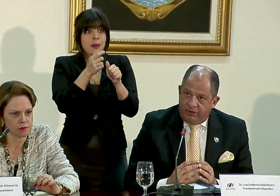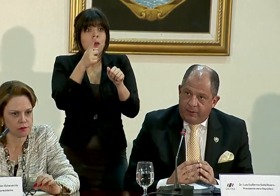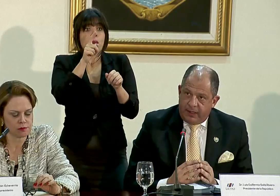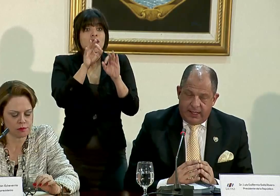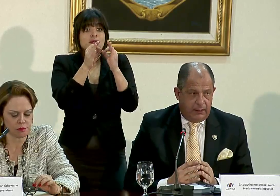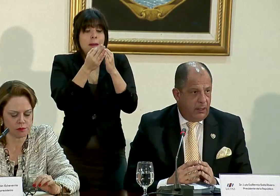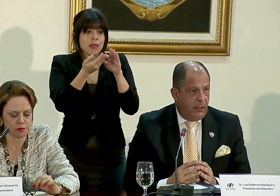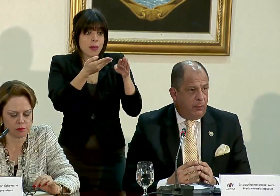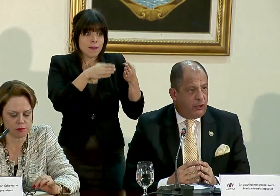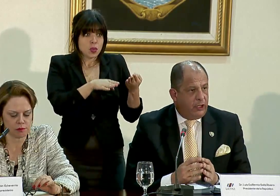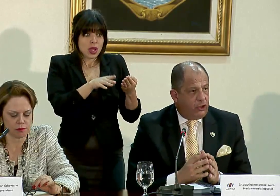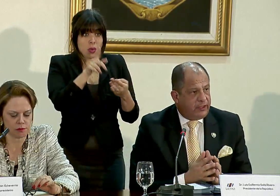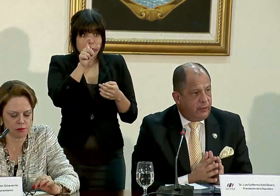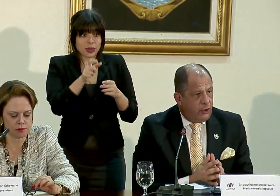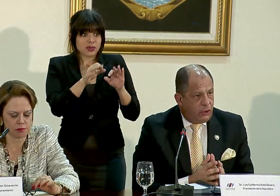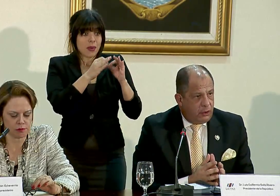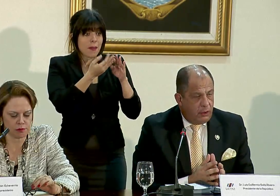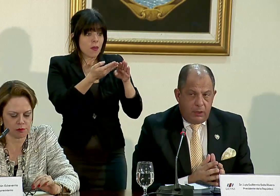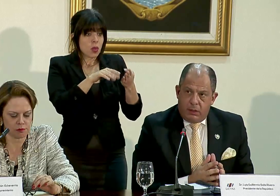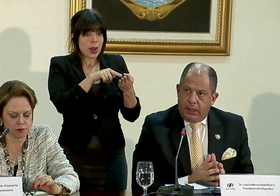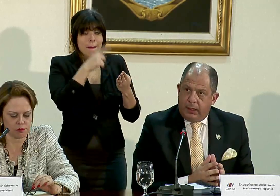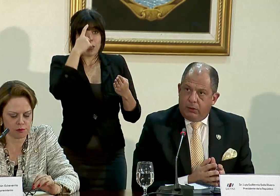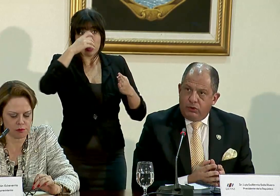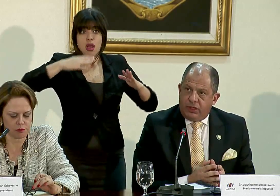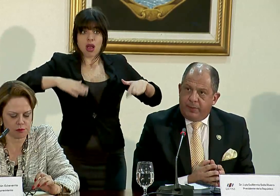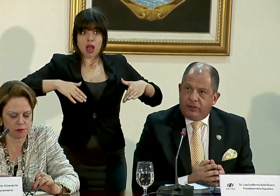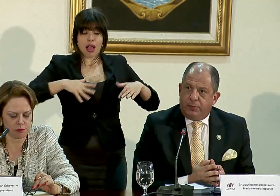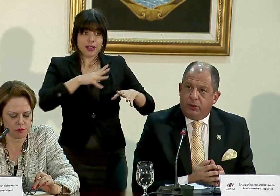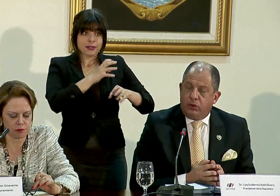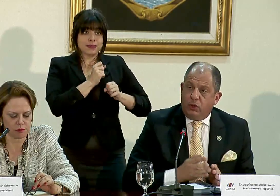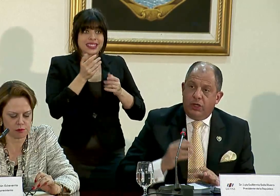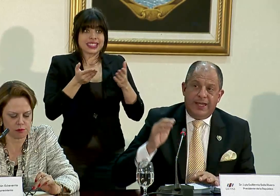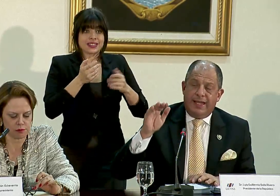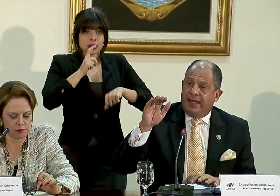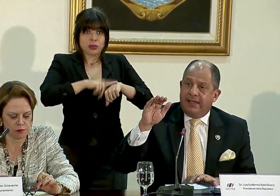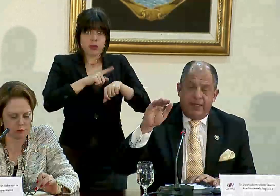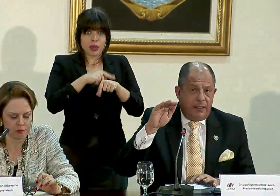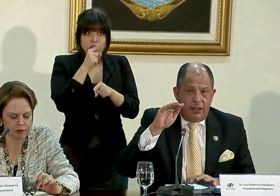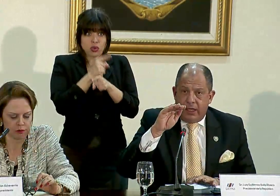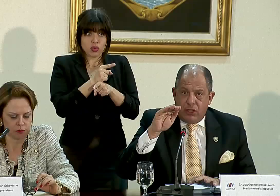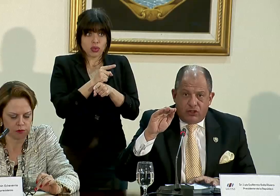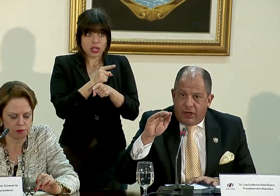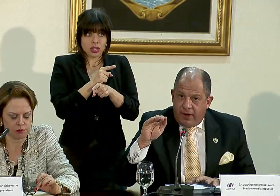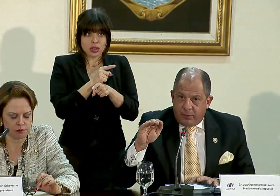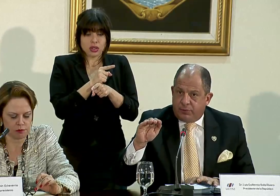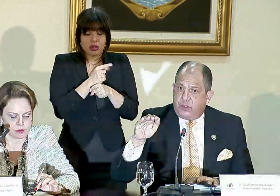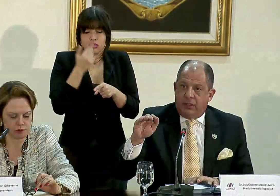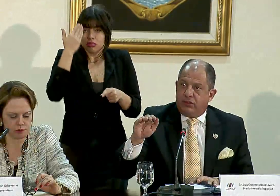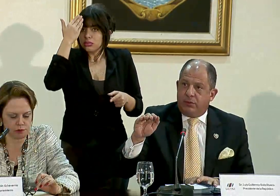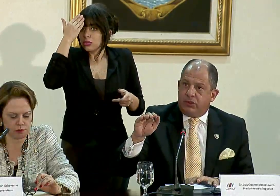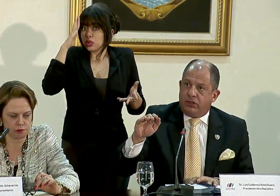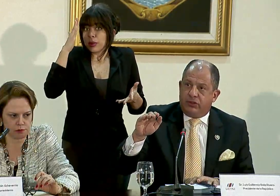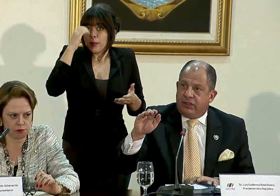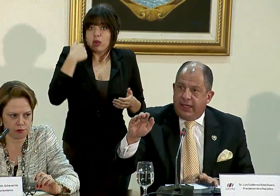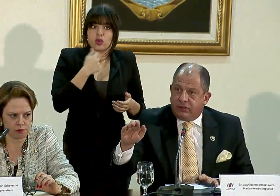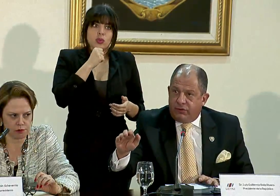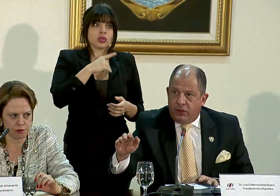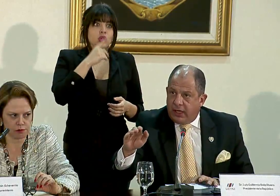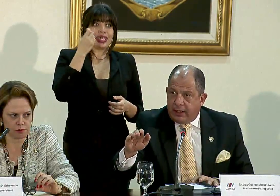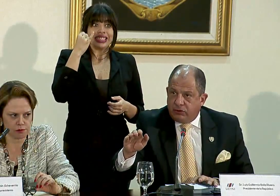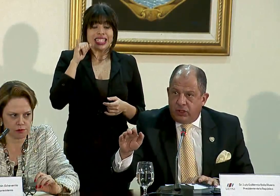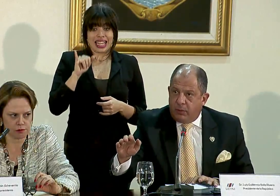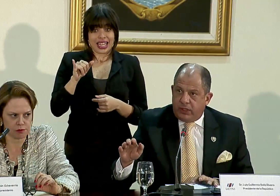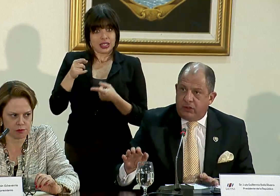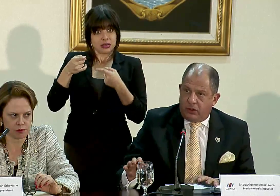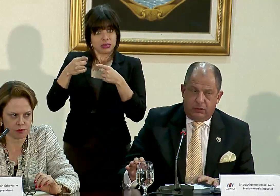un familiar porque no recibió un servicio oportuno y no sabemos porque no somos Dios si eso